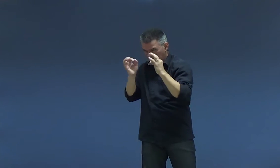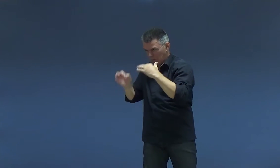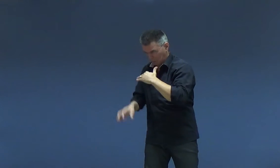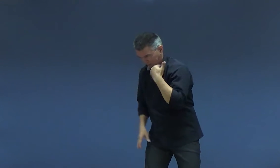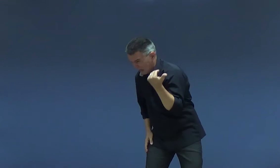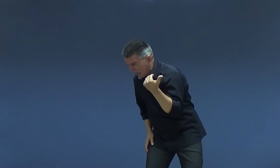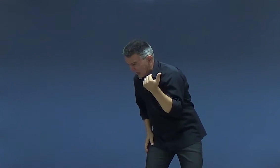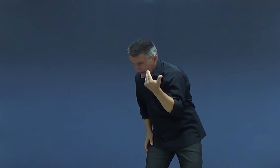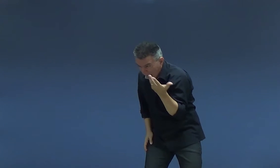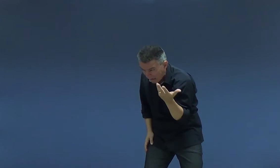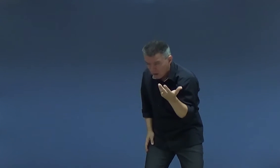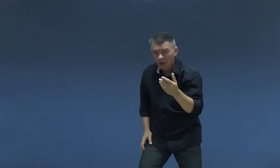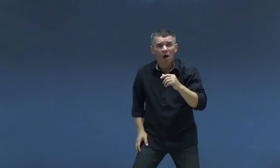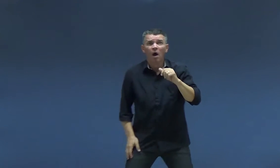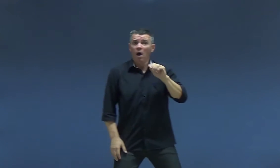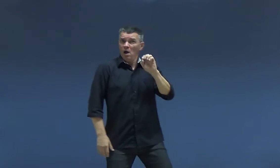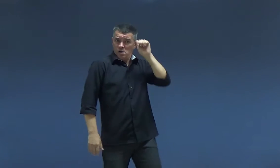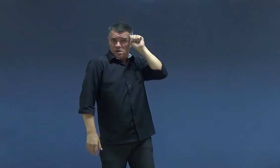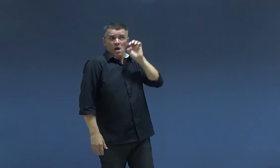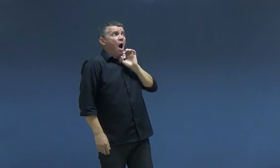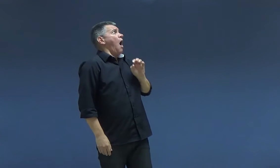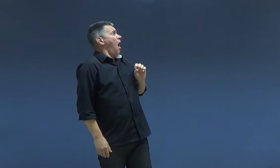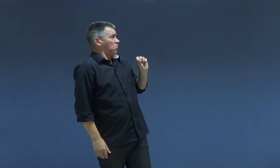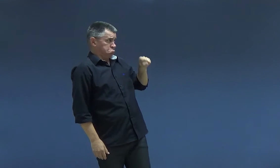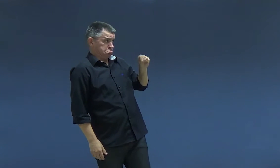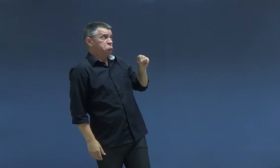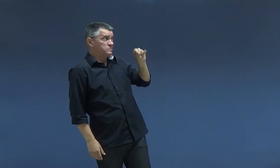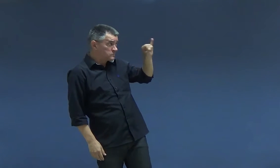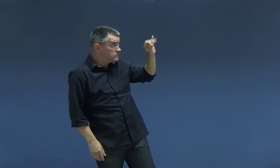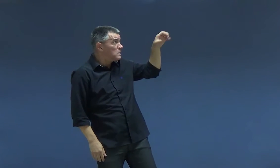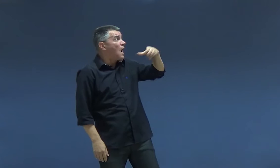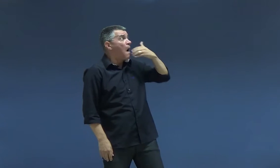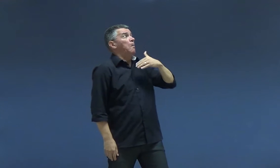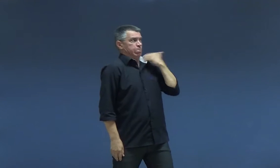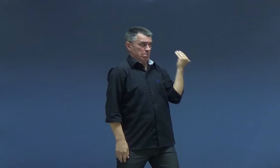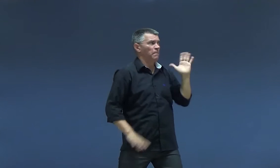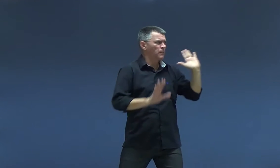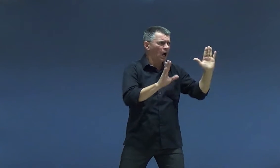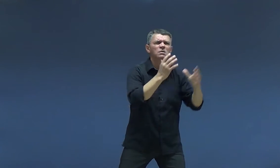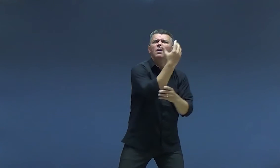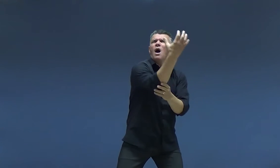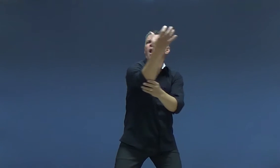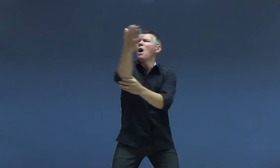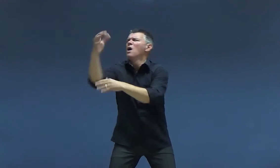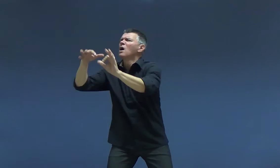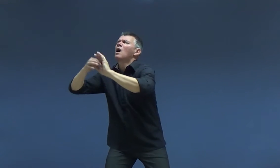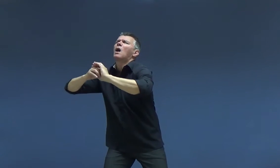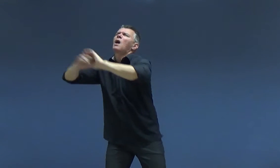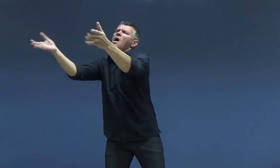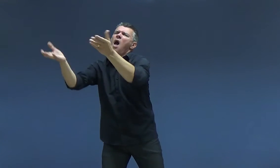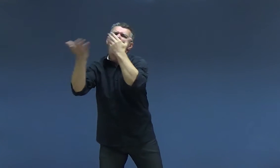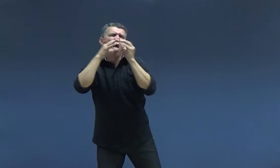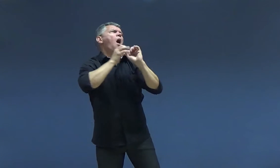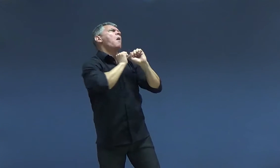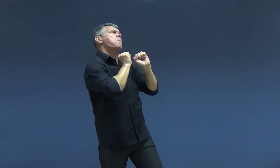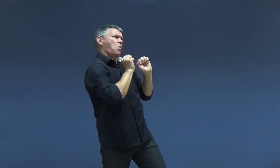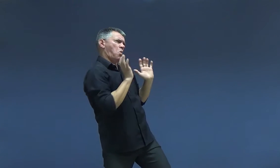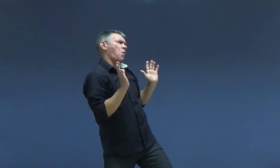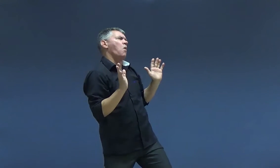pra gente não comer dessa árvore? Será que a gente vai morrer mesmo? Vocês vão morrer. É, Deus falou. Ah, mas ele falou que a gente pode comer de